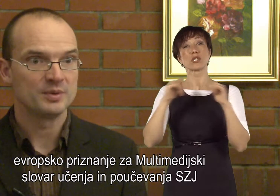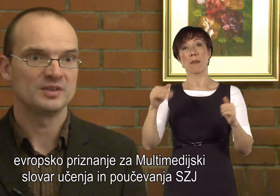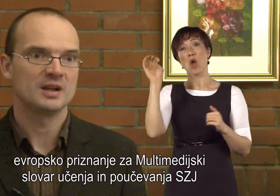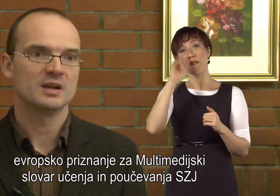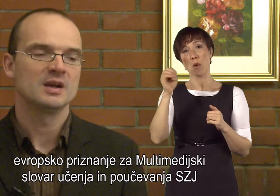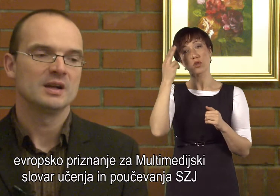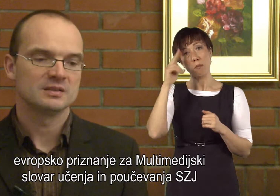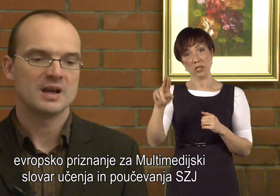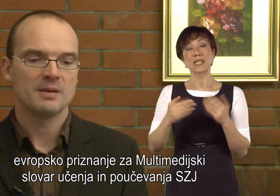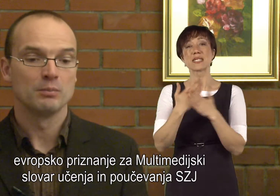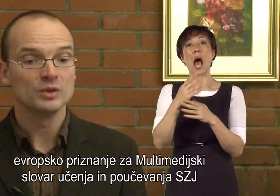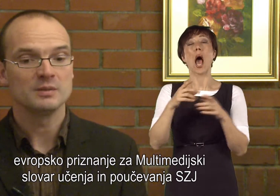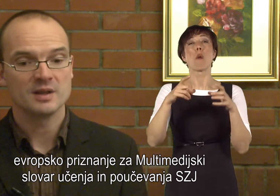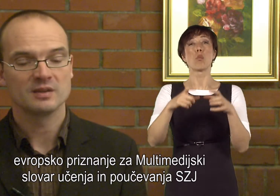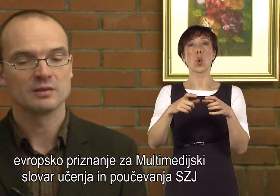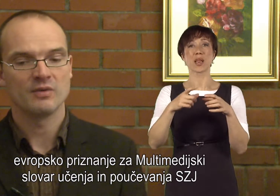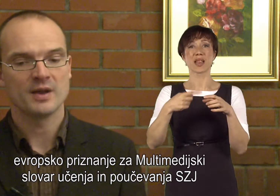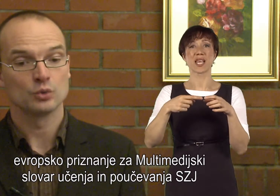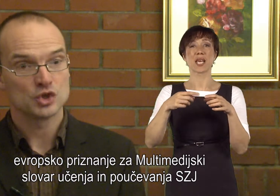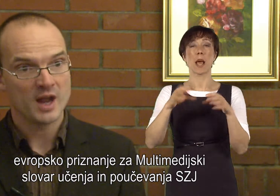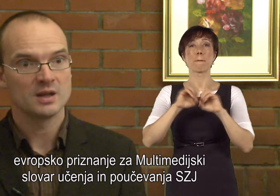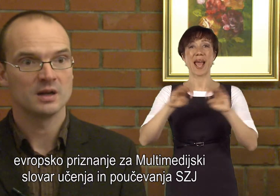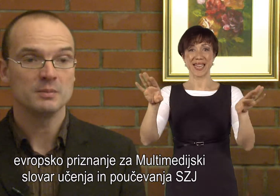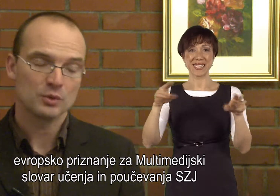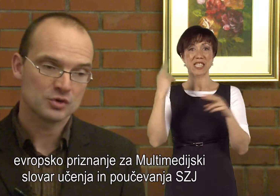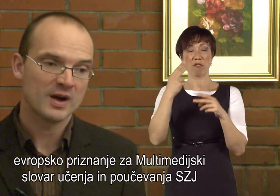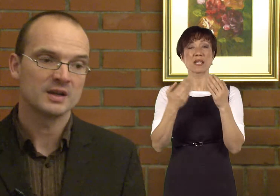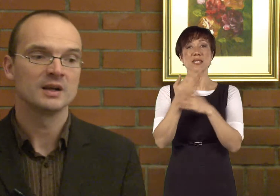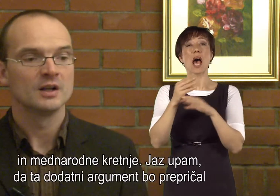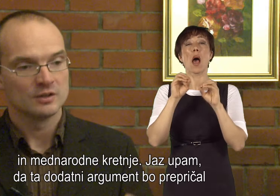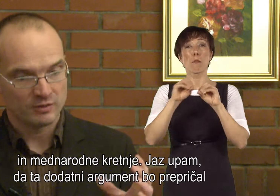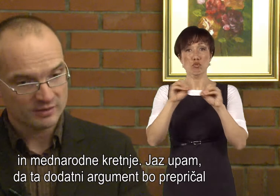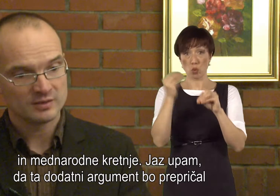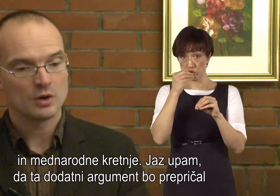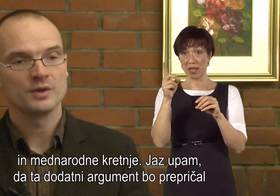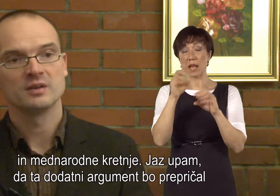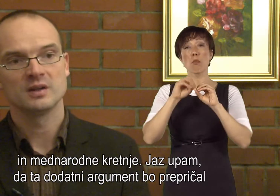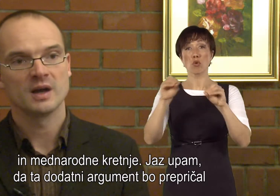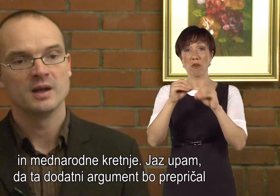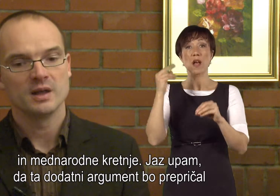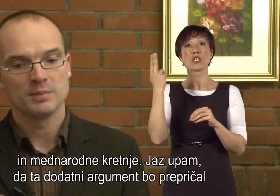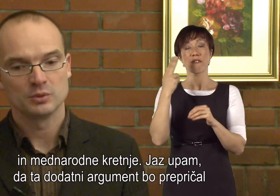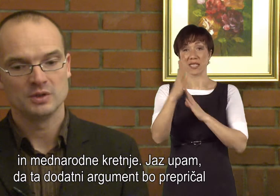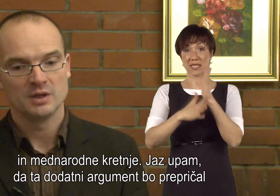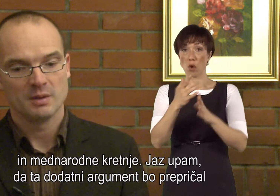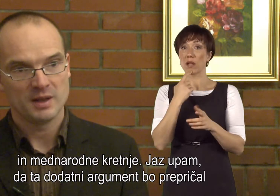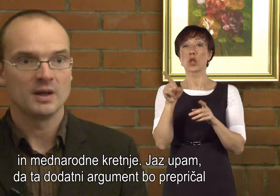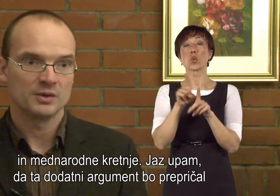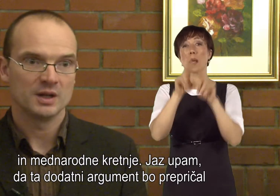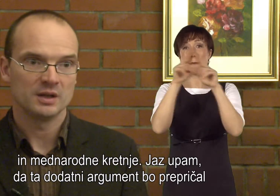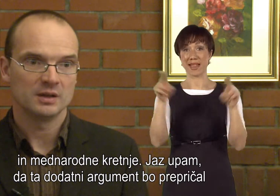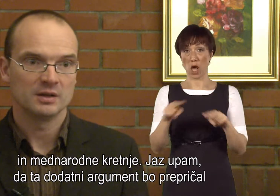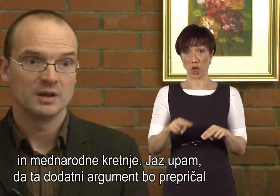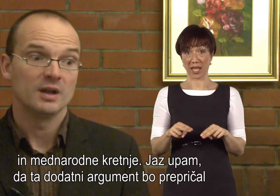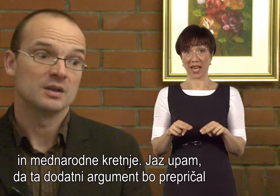evropsko priznanje za multimedijski slovar učenja in poučevanja slovenskega znakovnega jezika in pa tudi